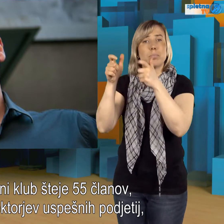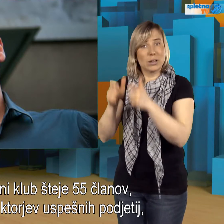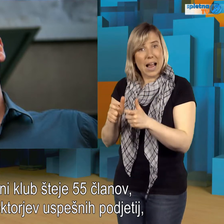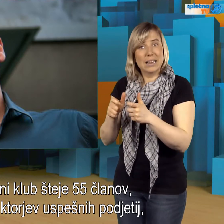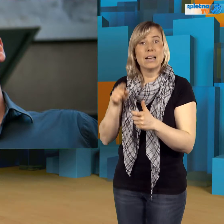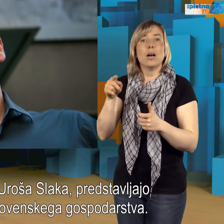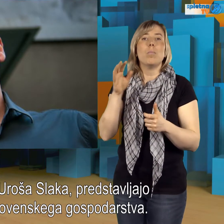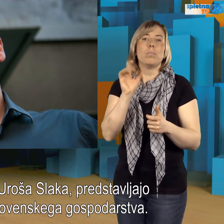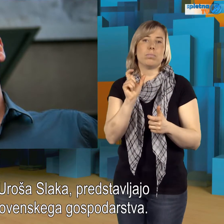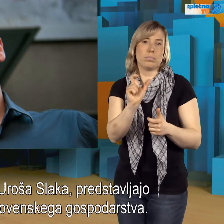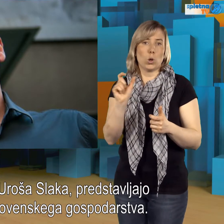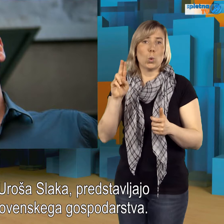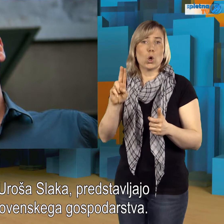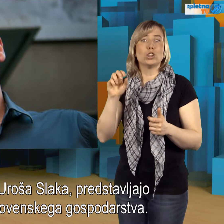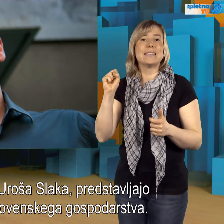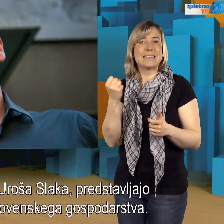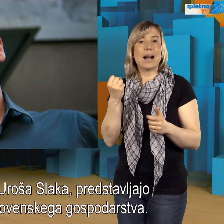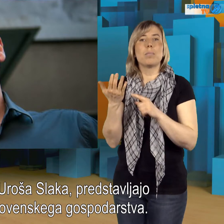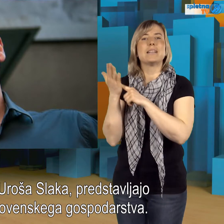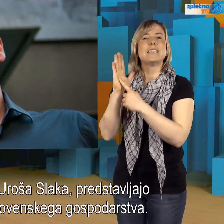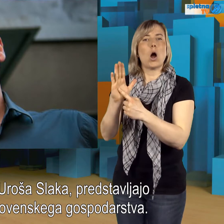zdravo jedro slovenskega gospodarstva.